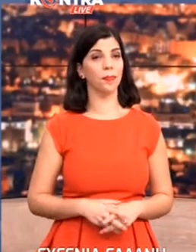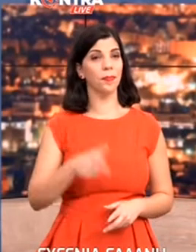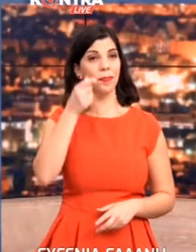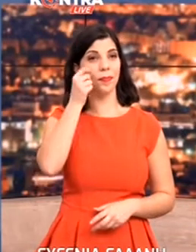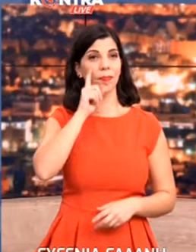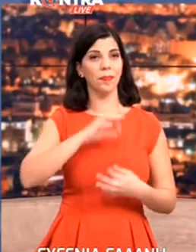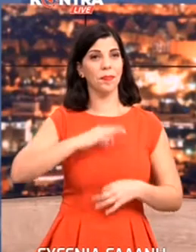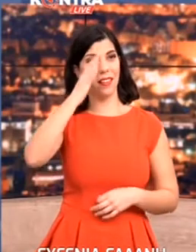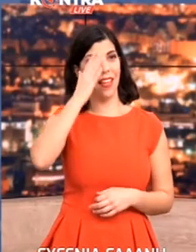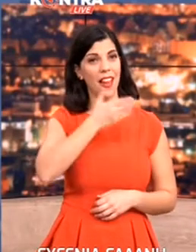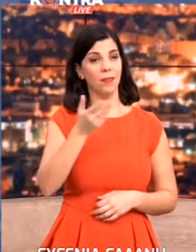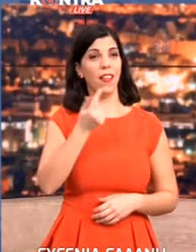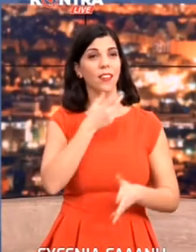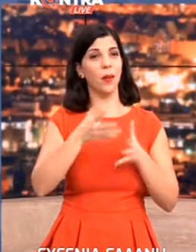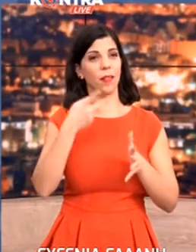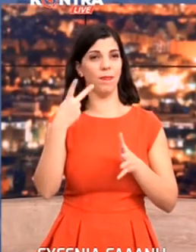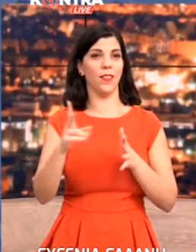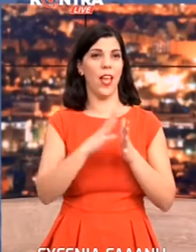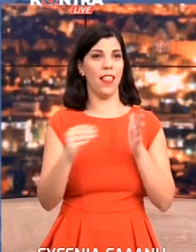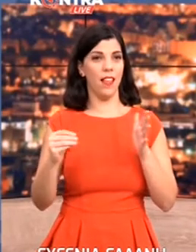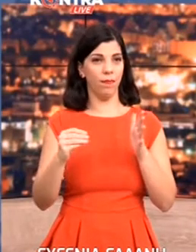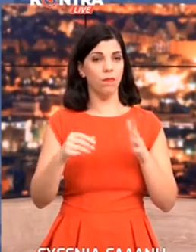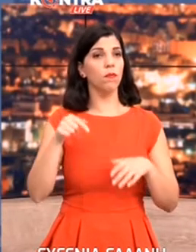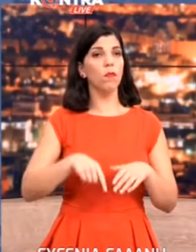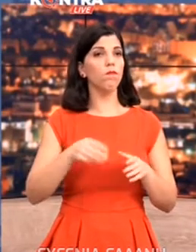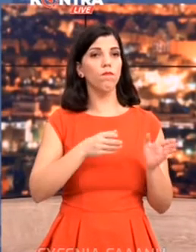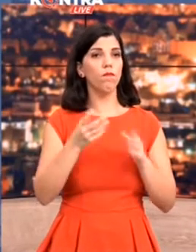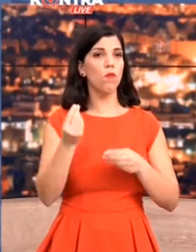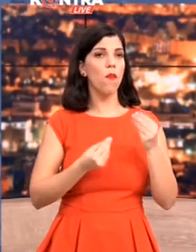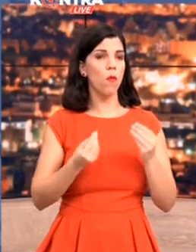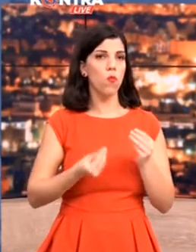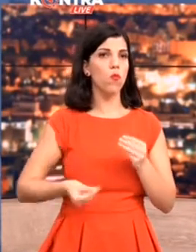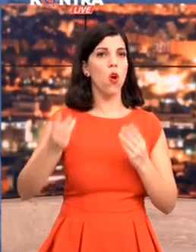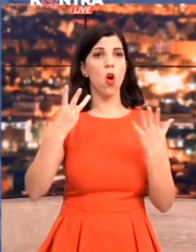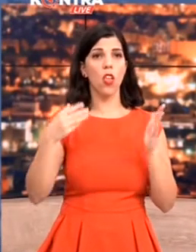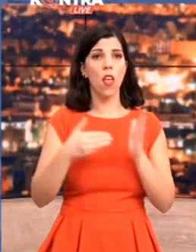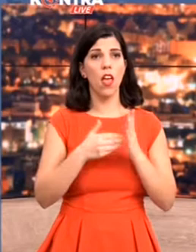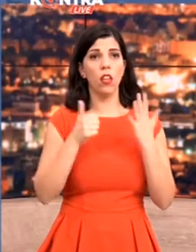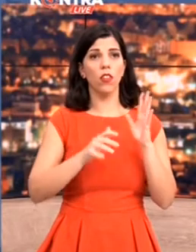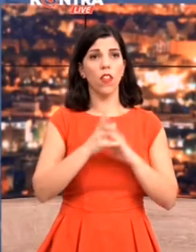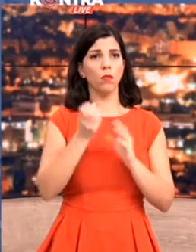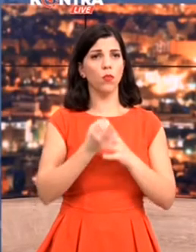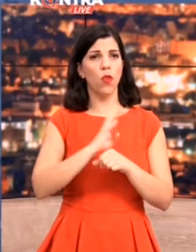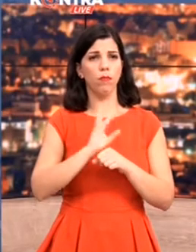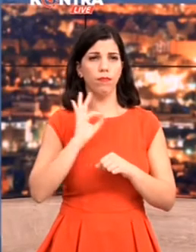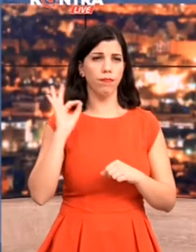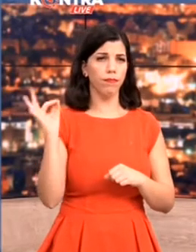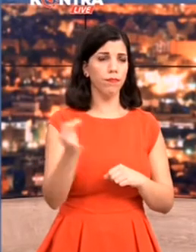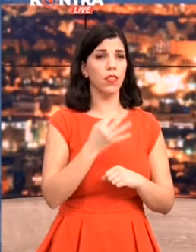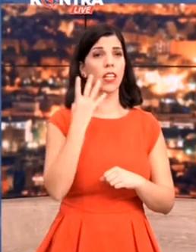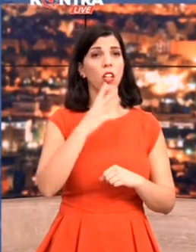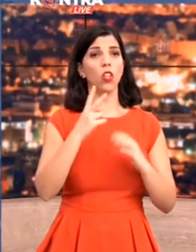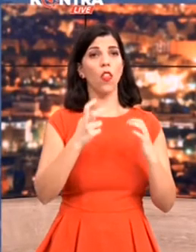Κυρίες και κύριοι, καλησπέρα. Είναι το δελτίο ειδήσεων του Κόντρα στη Νοηματική. Νέα ψυχρολουσία σήμερα με 8.613